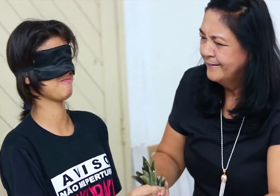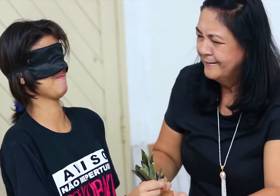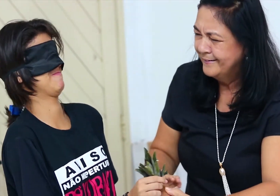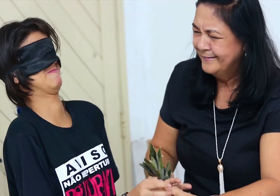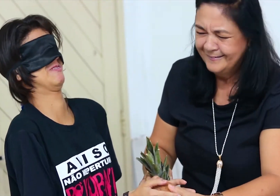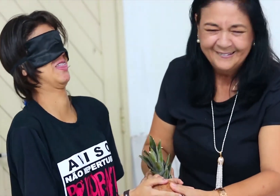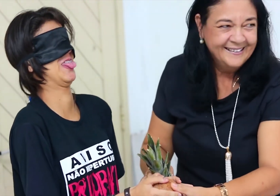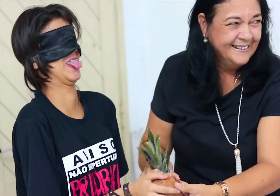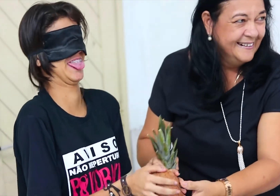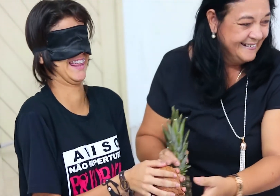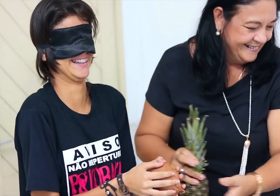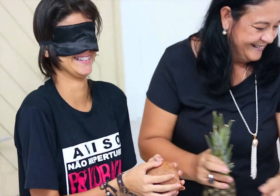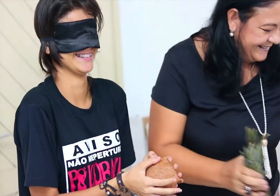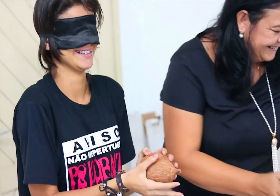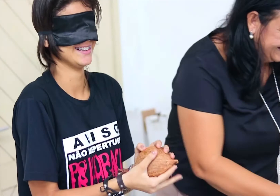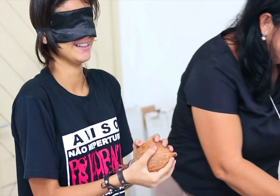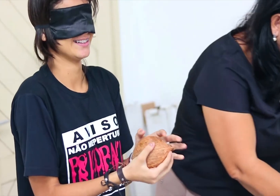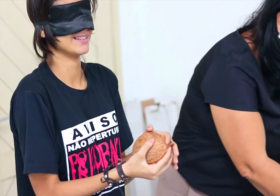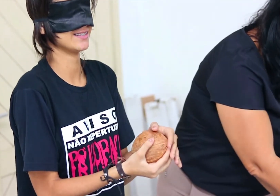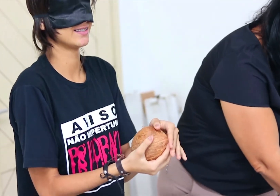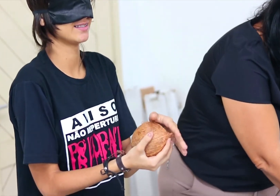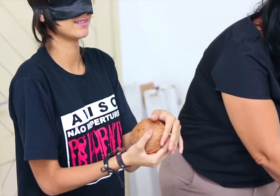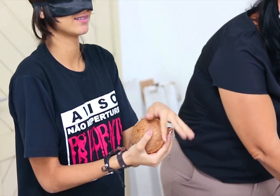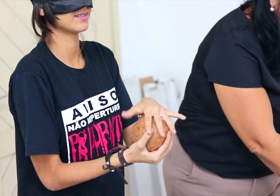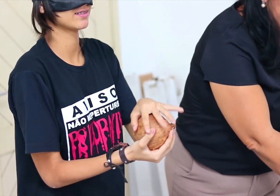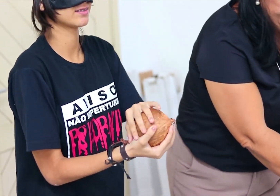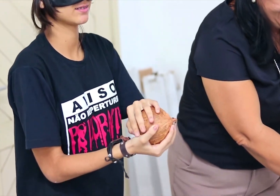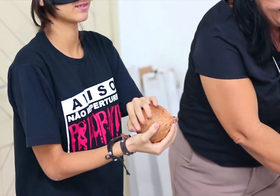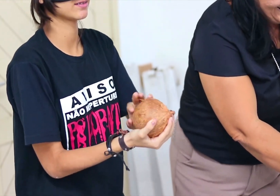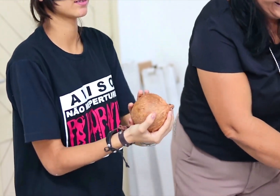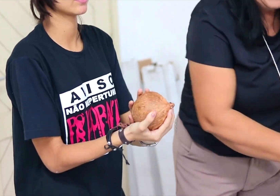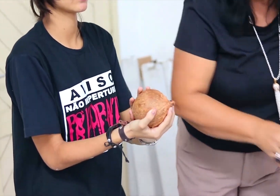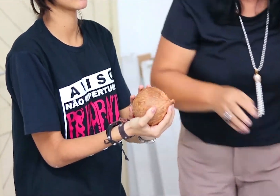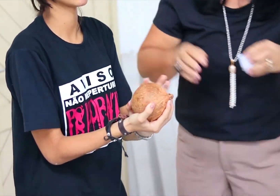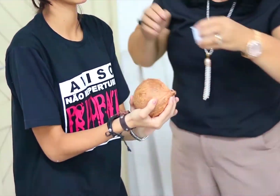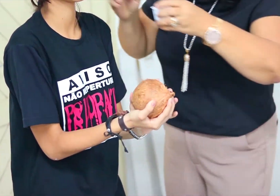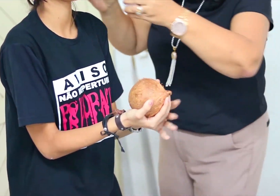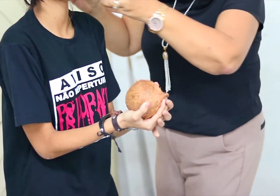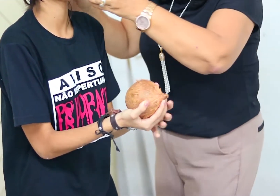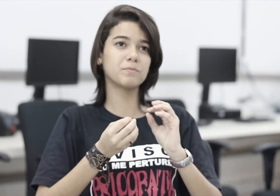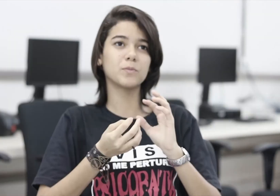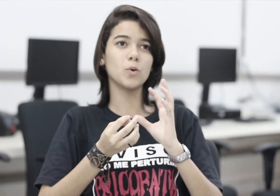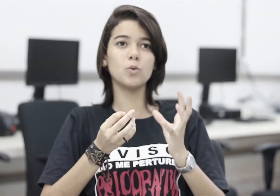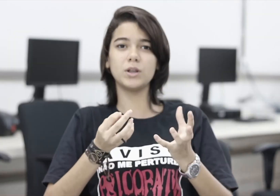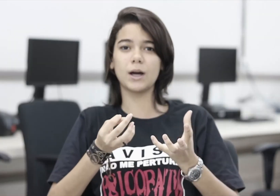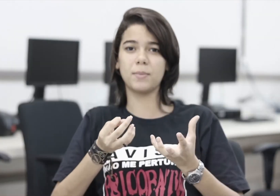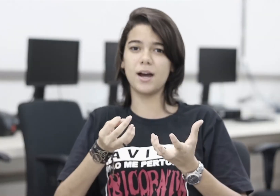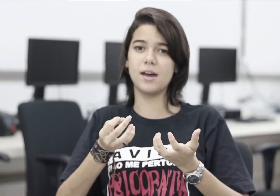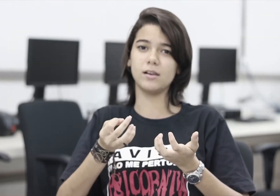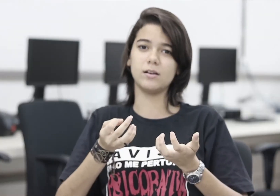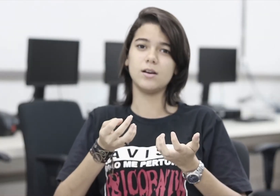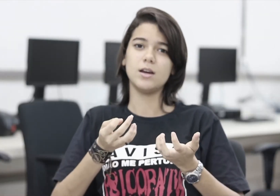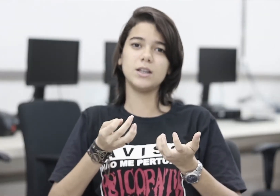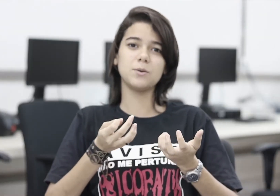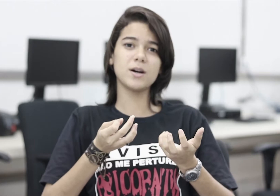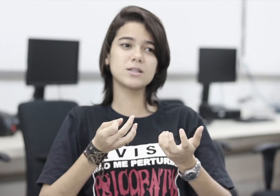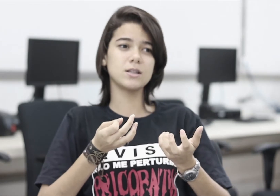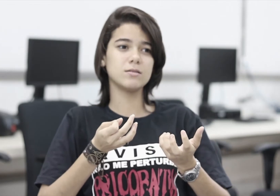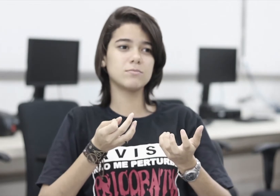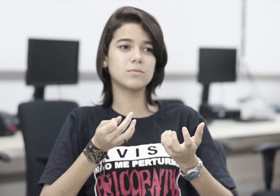vê, ela vai ter pelo menos uma pequena imaginação. Vai ser uma coisa única para ela. E, tipo assim,